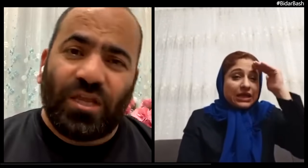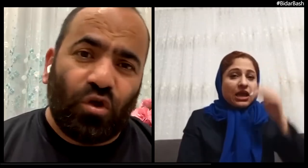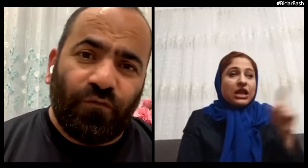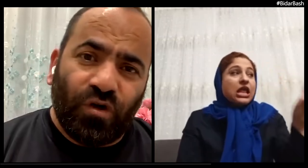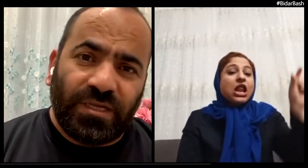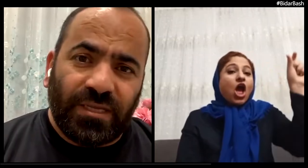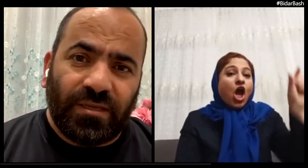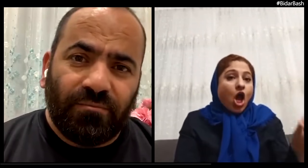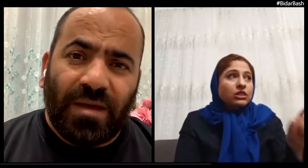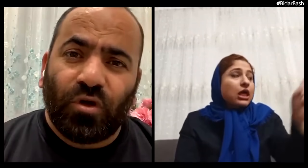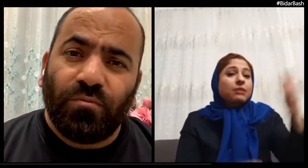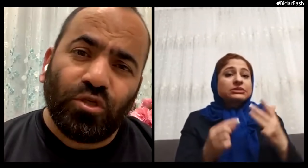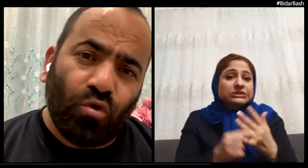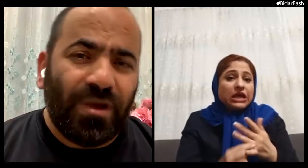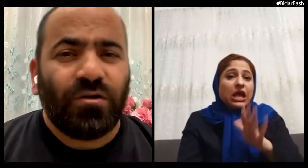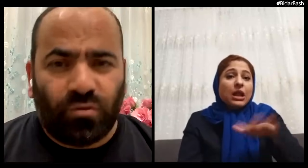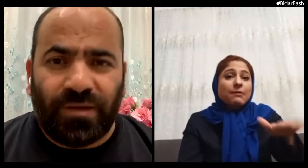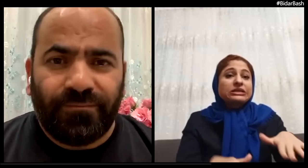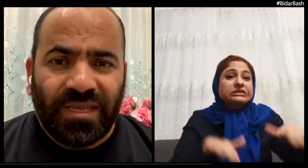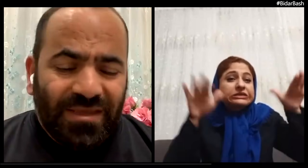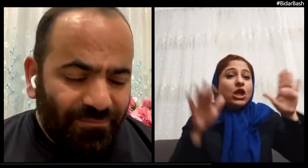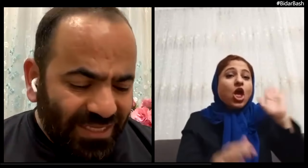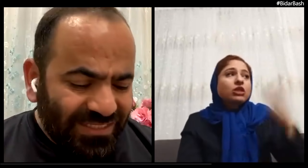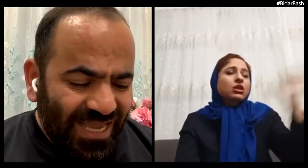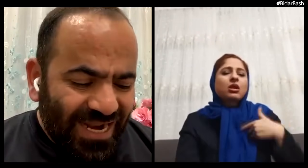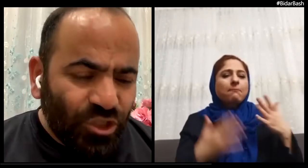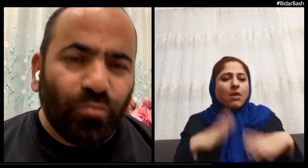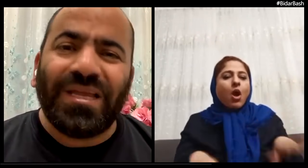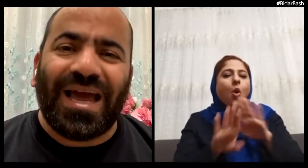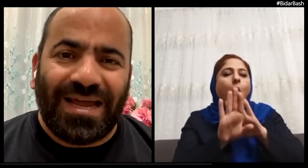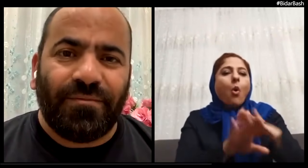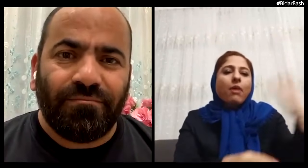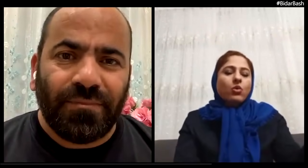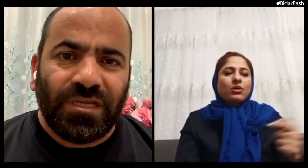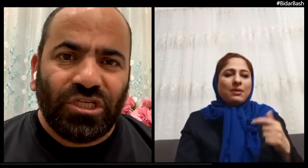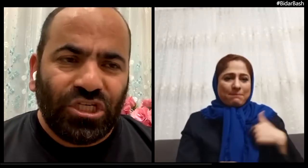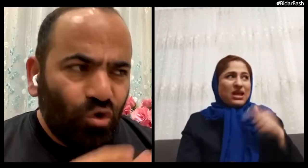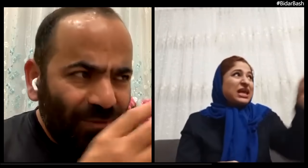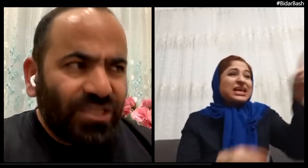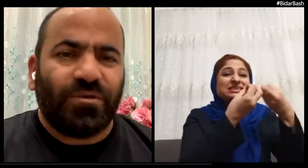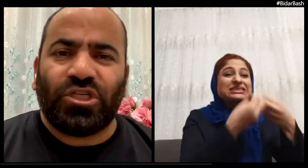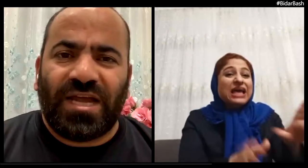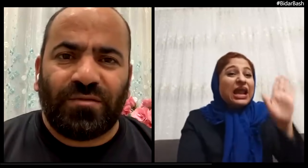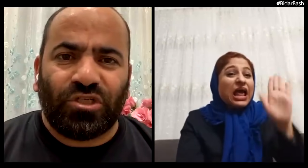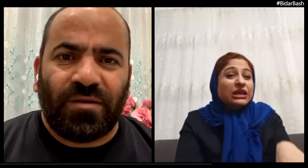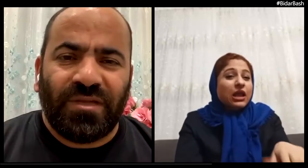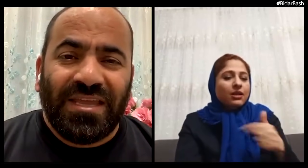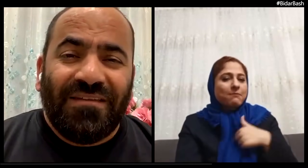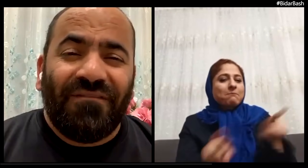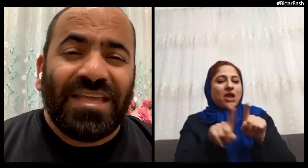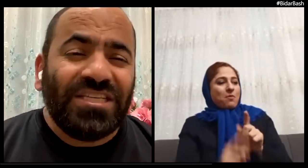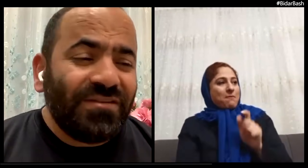آدم عیالواریه، من میخوام بهش کمک کنم، من ضررش رو میخرم که یه کمکی بهش کرده